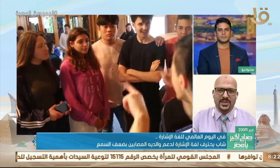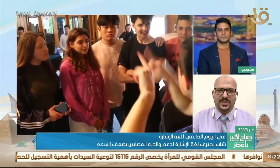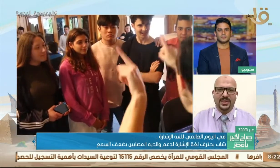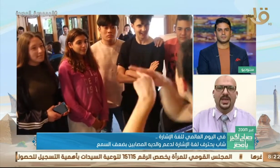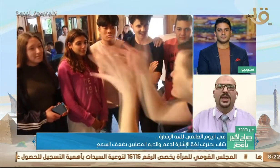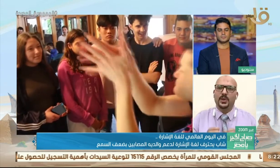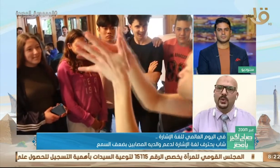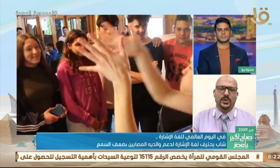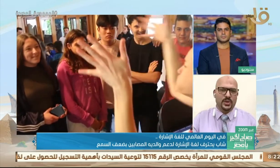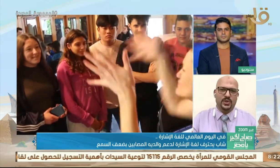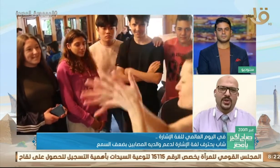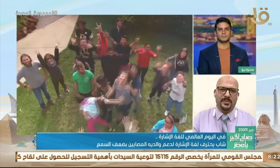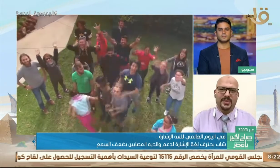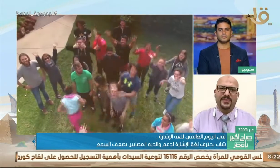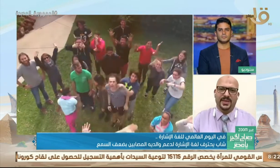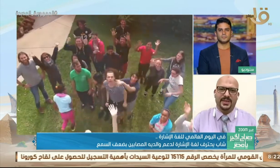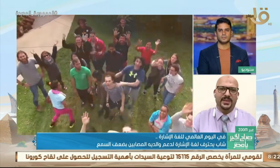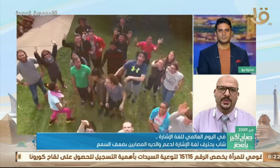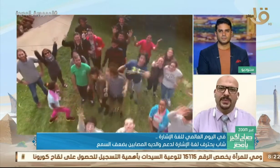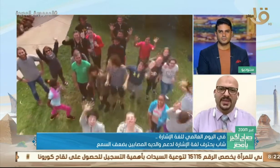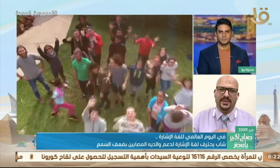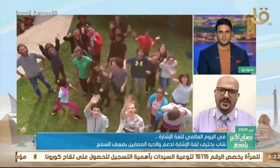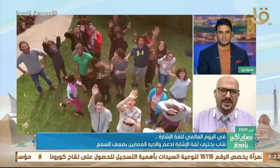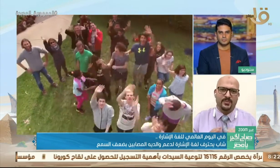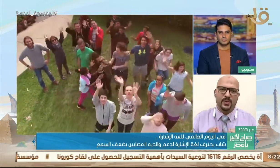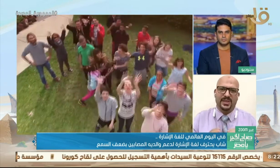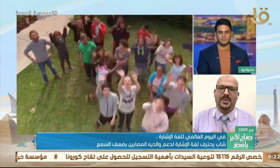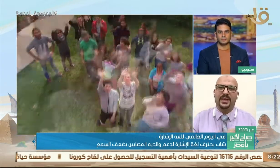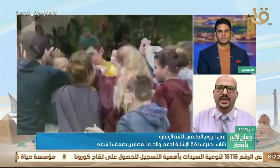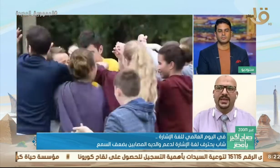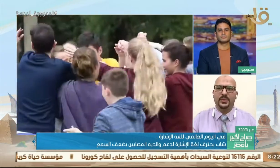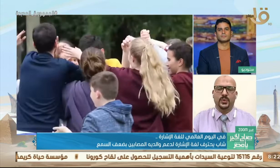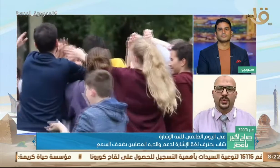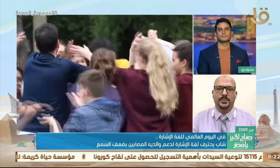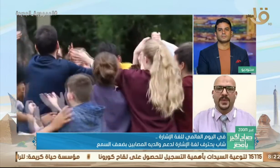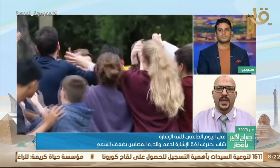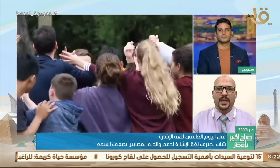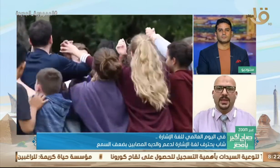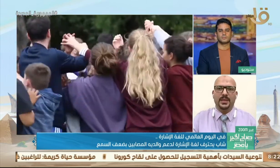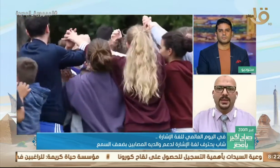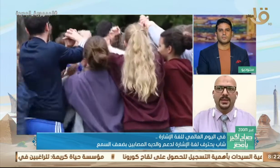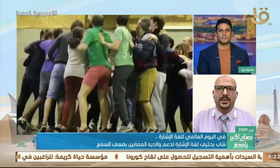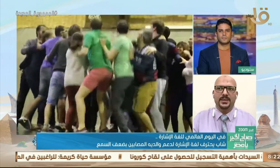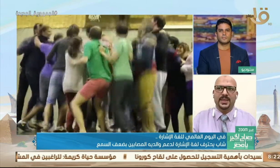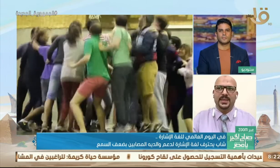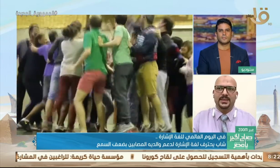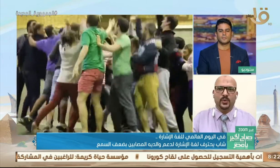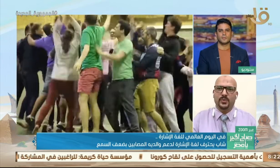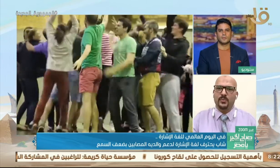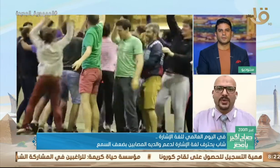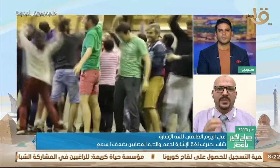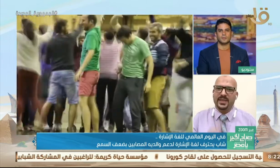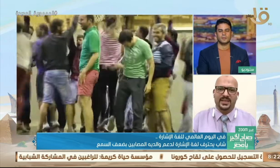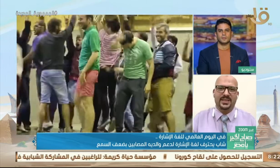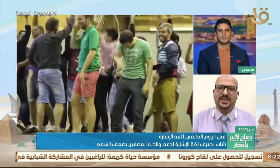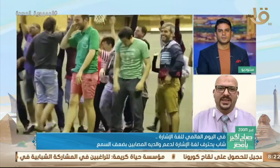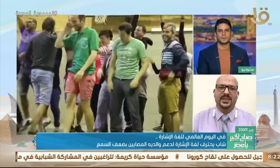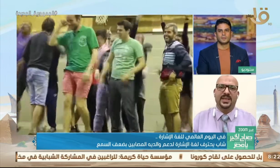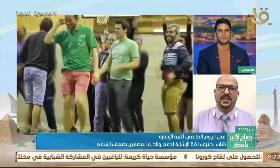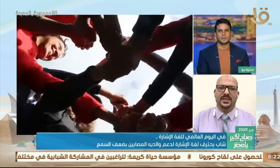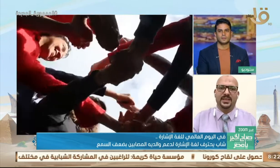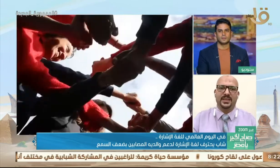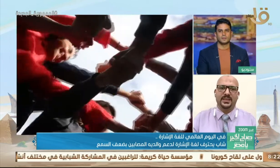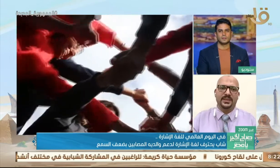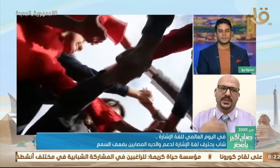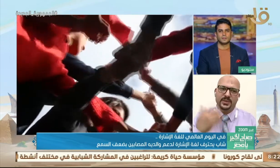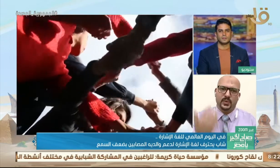احنا نوصل لغة الإشارة بالفعل لجميع فئات المجتمع، لانه ده دور مهم جدا ان